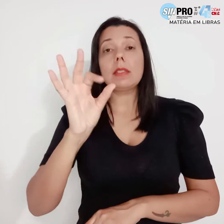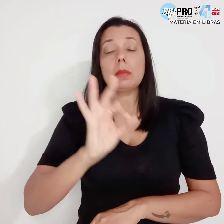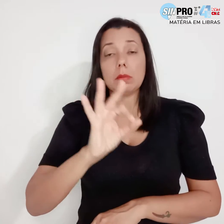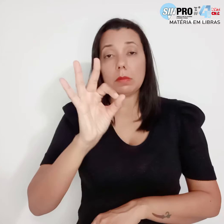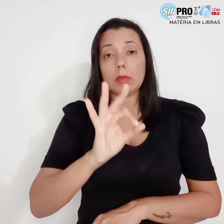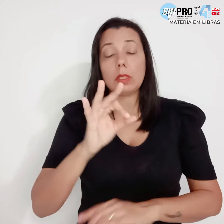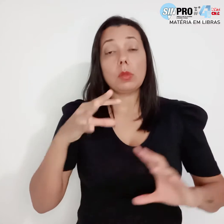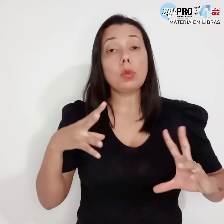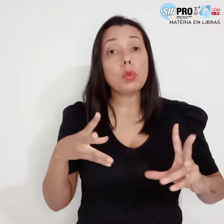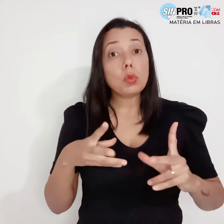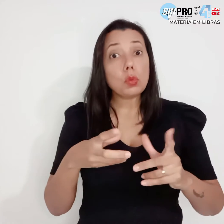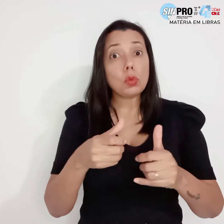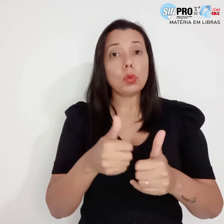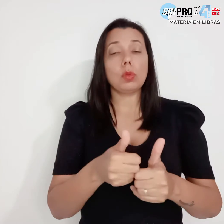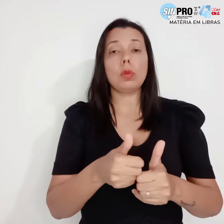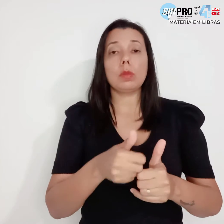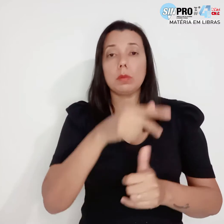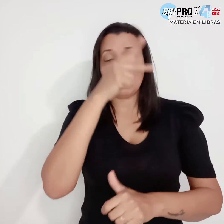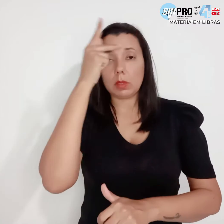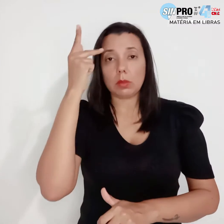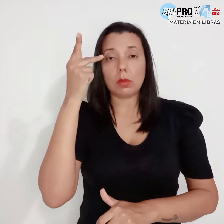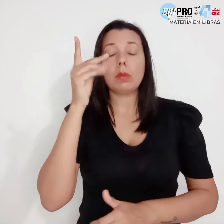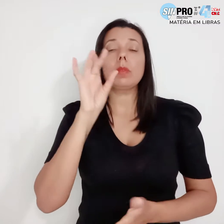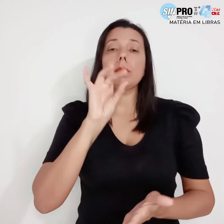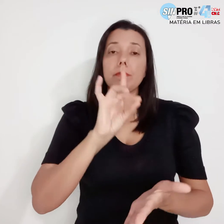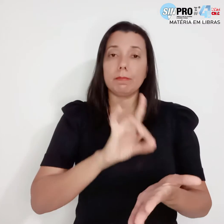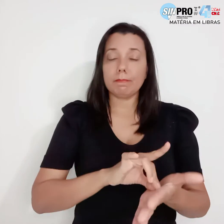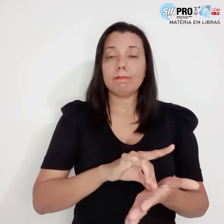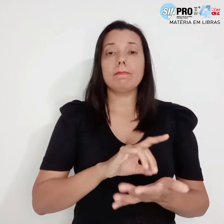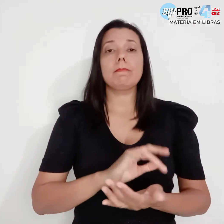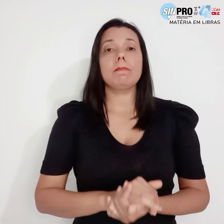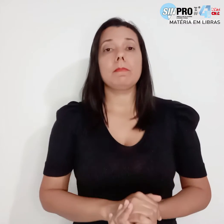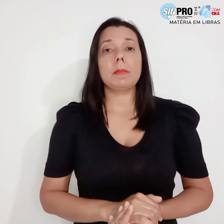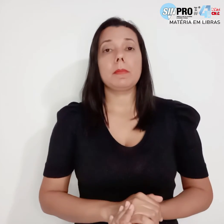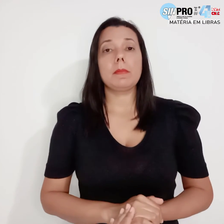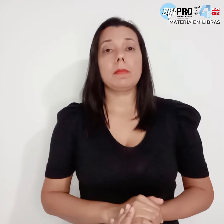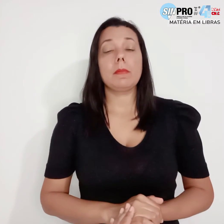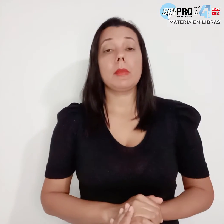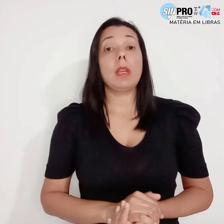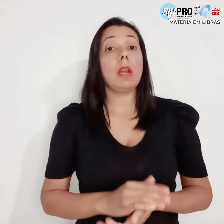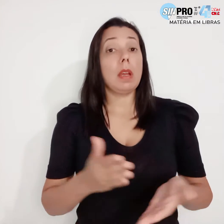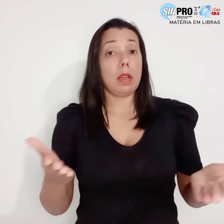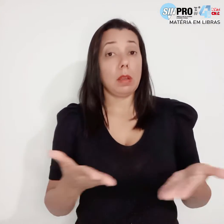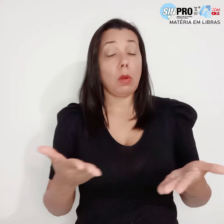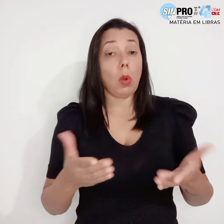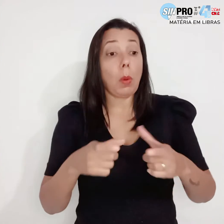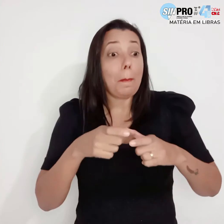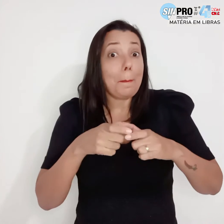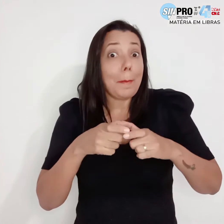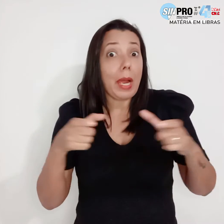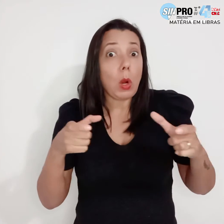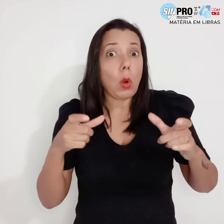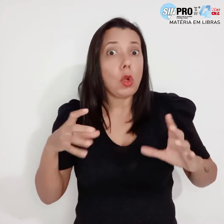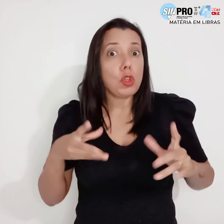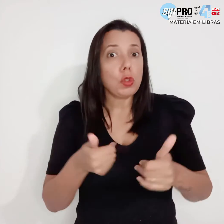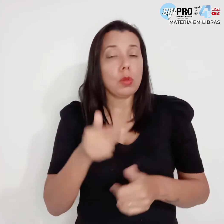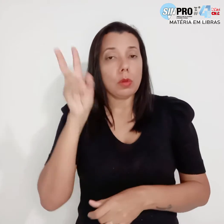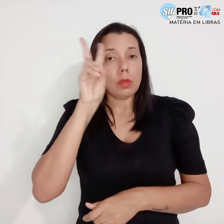55,3% do total de candidatos confirmados. Este é o maior índice de toda a história do